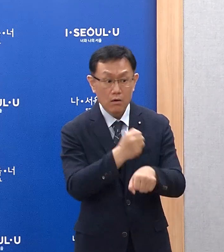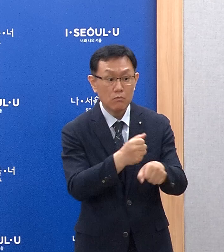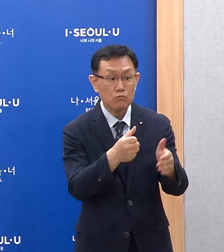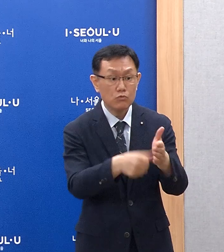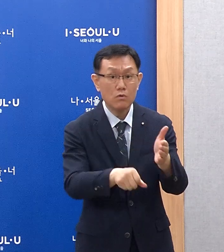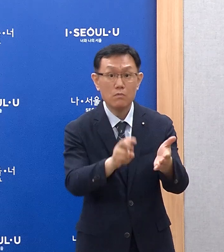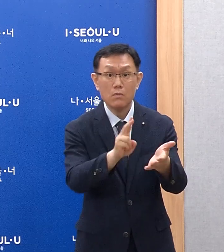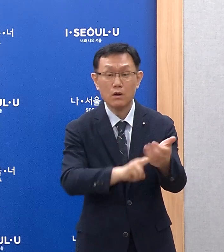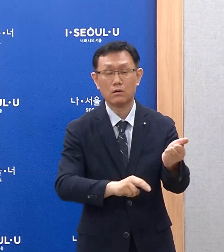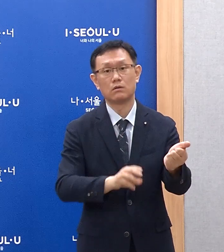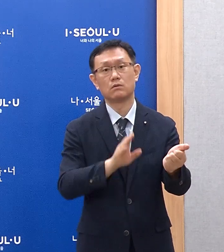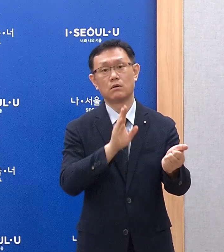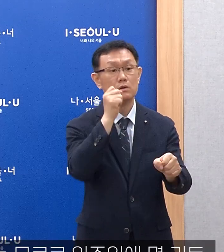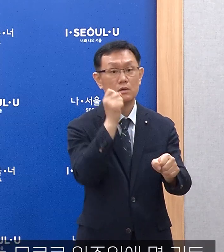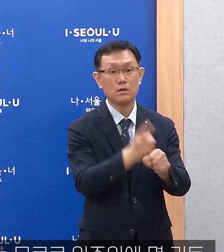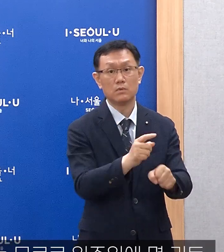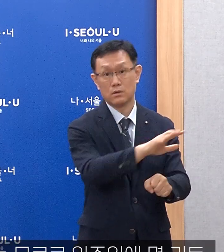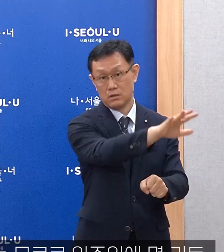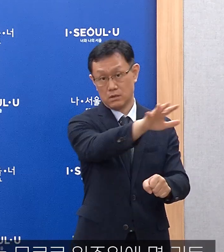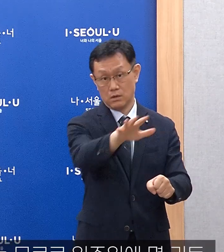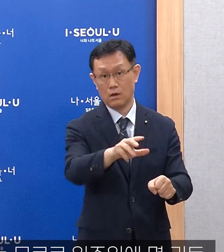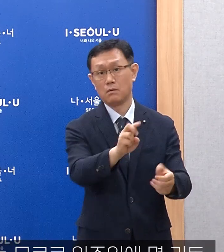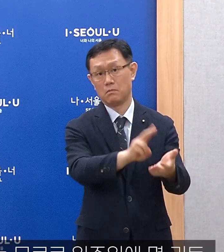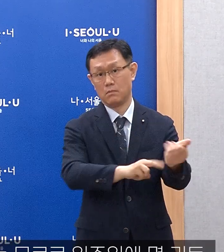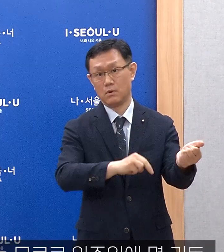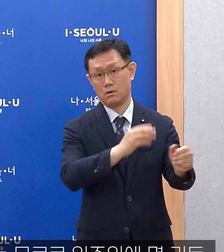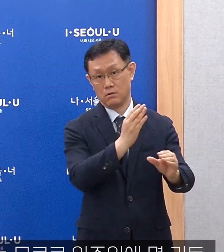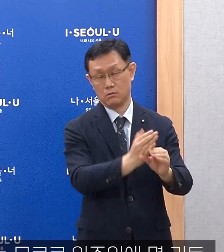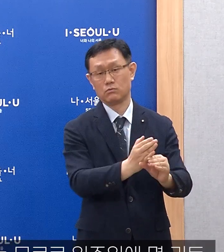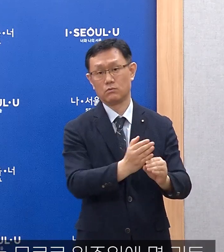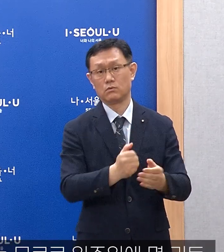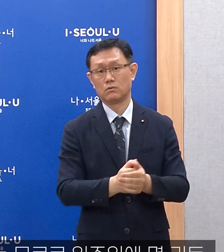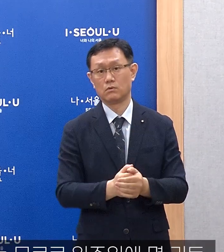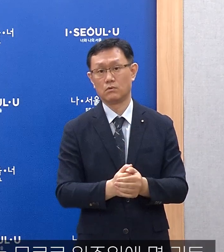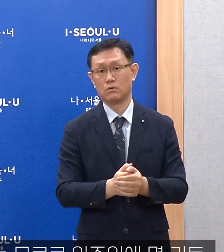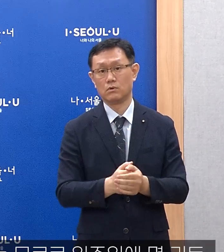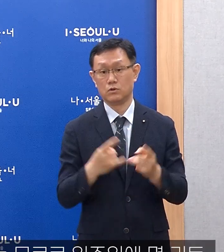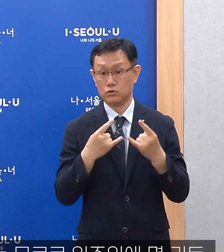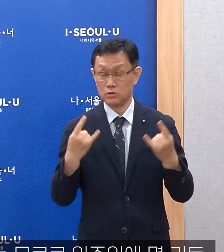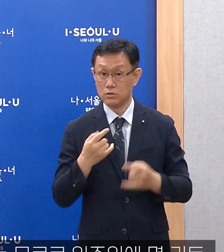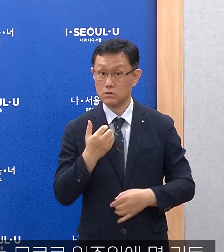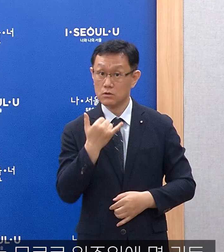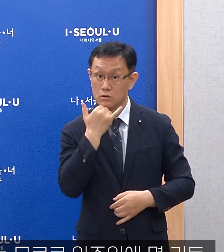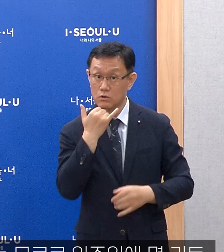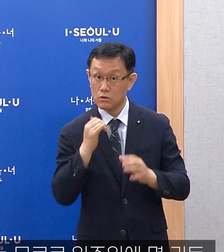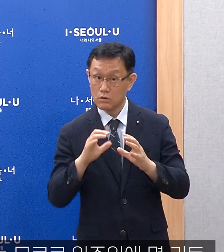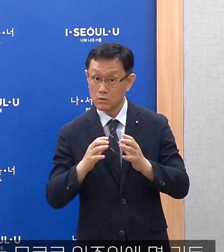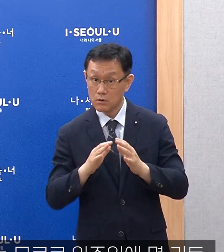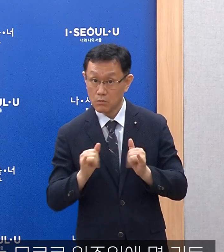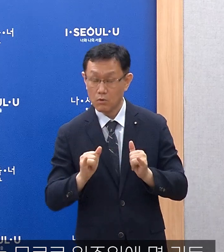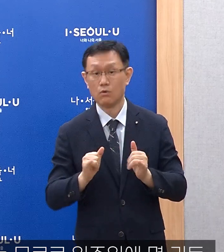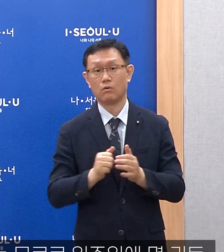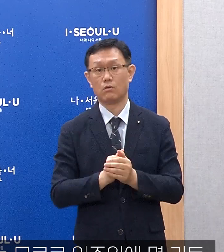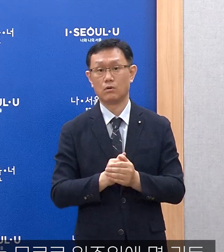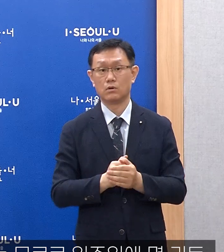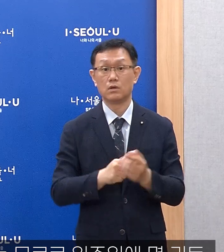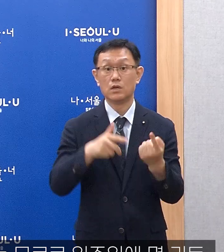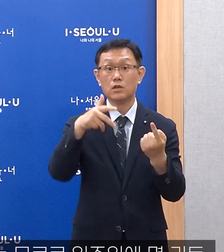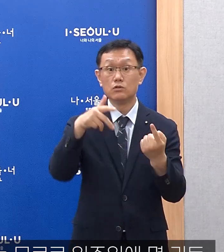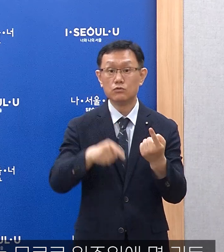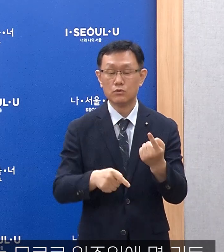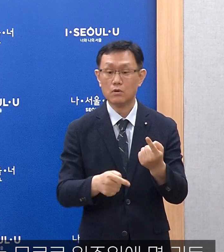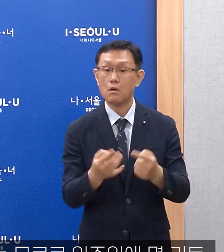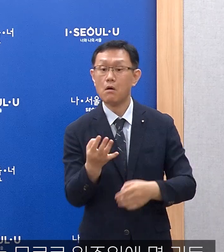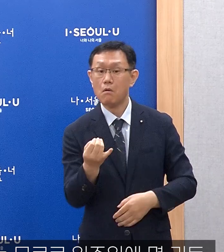약국에서 얼마든지 사서 쓸 수 있고요. 특히 영국이나 스위스, 독일 같은 나라는 무료로 일주일에 몇 키트, 한 달에